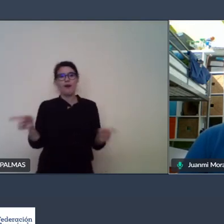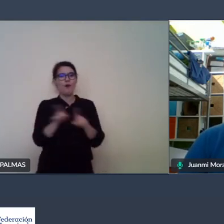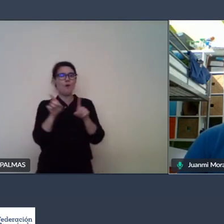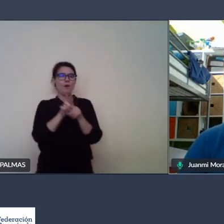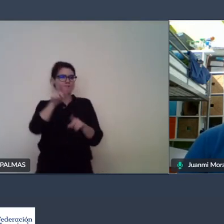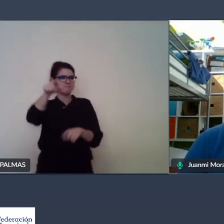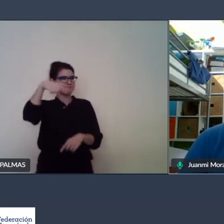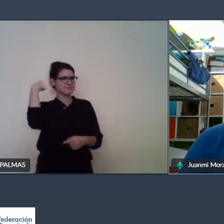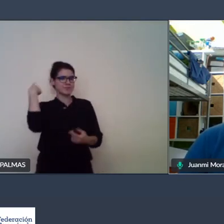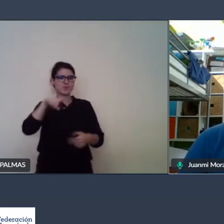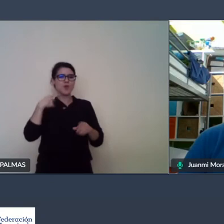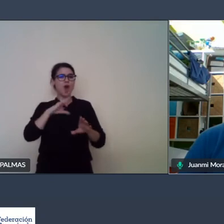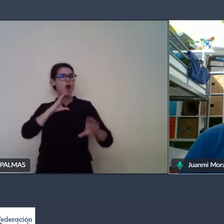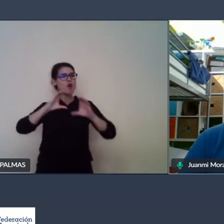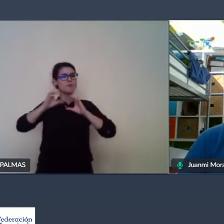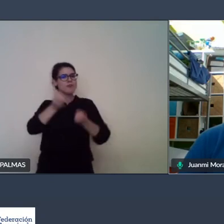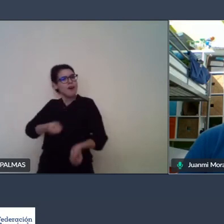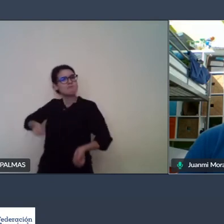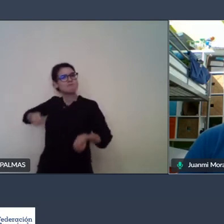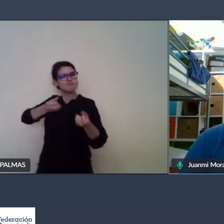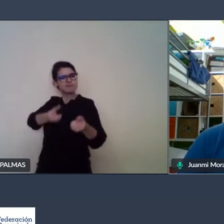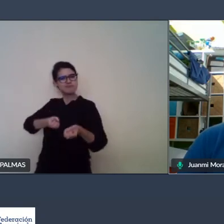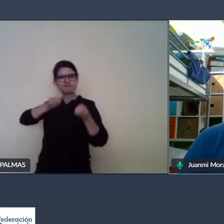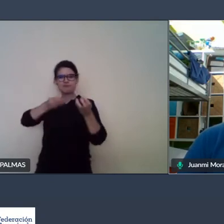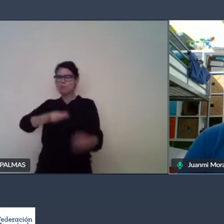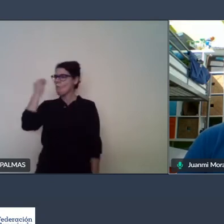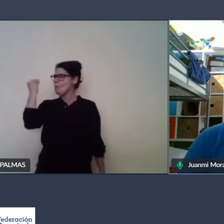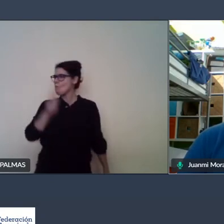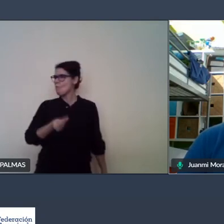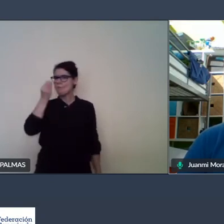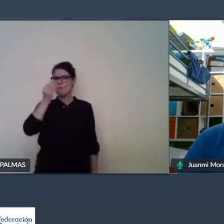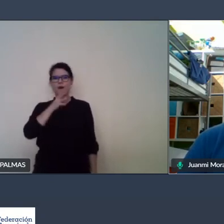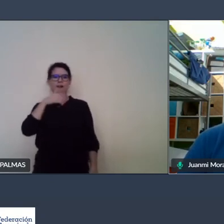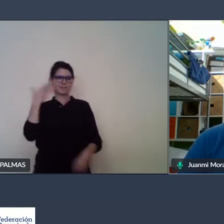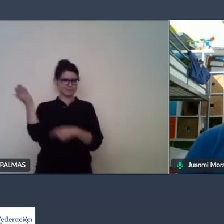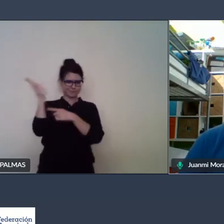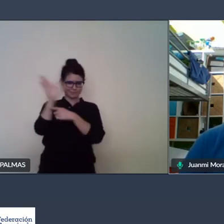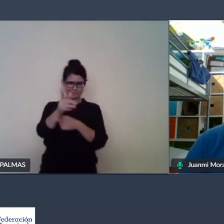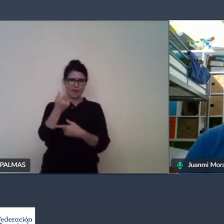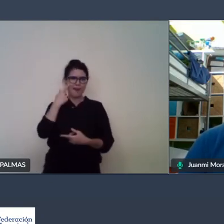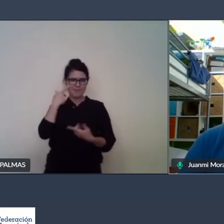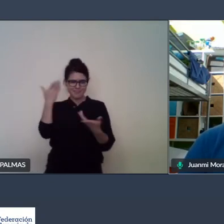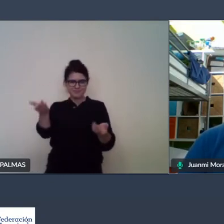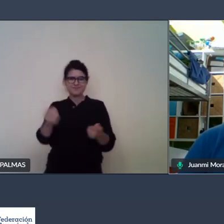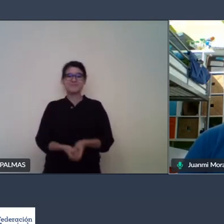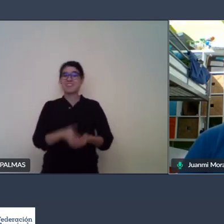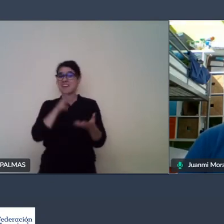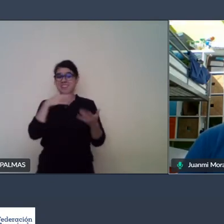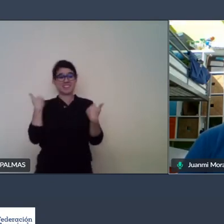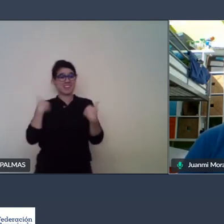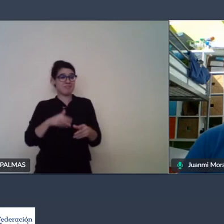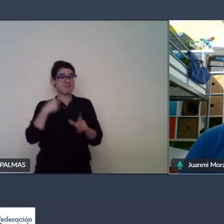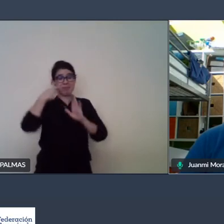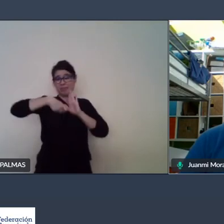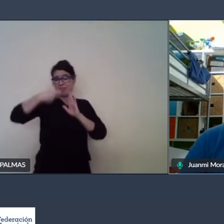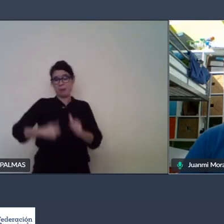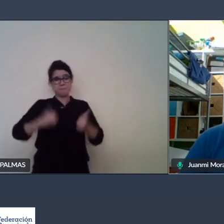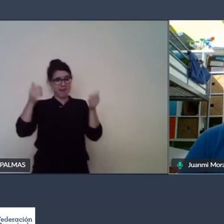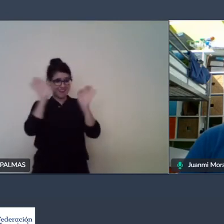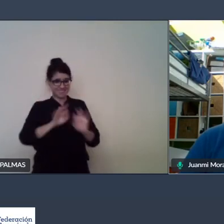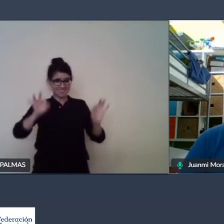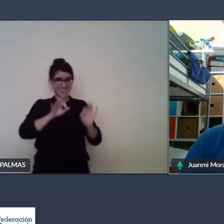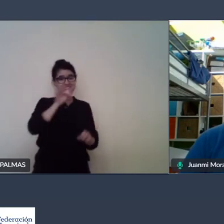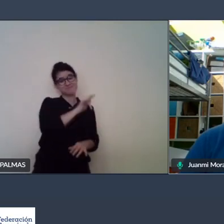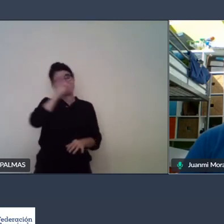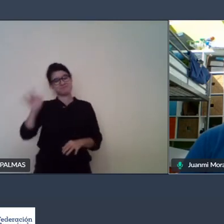gran comunicador, ahora lo demostrará. Y sin más, les dejo con él y agradeciéndoles a